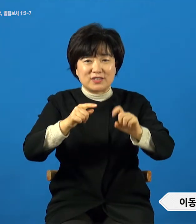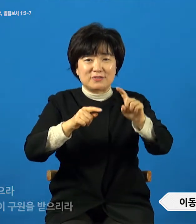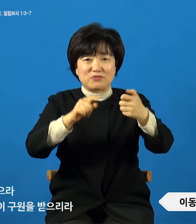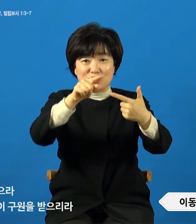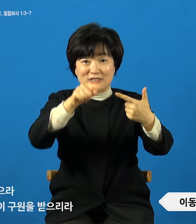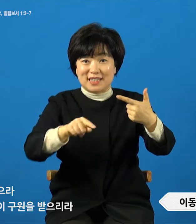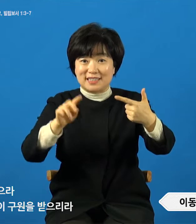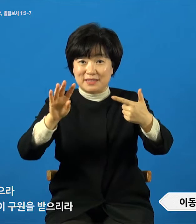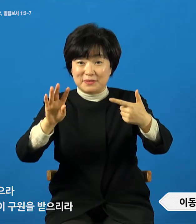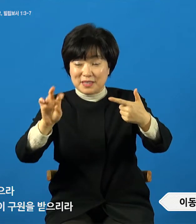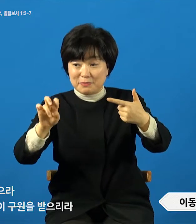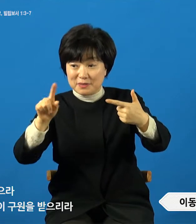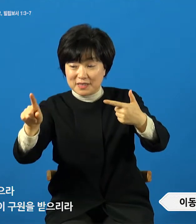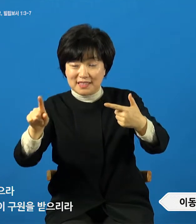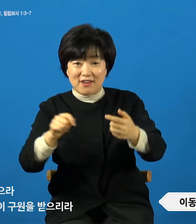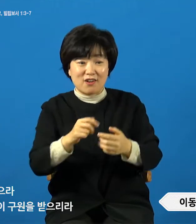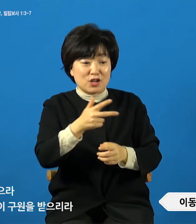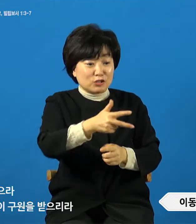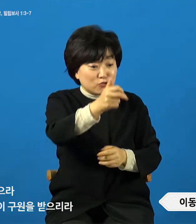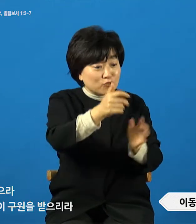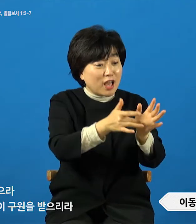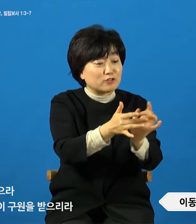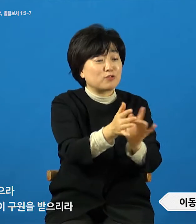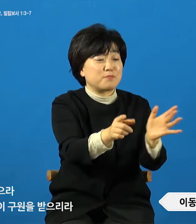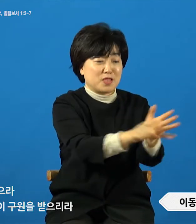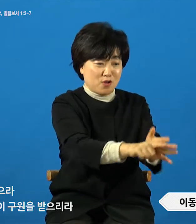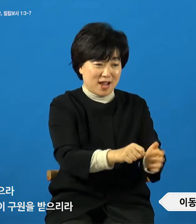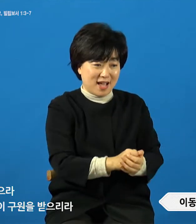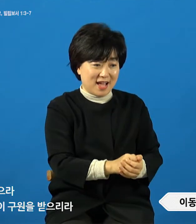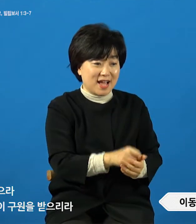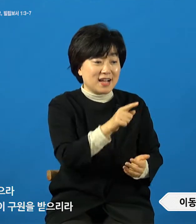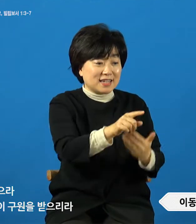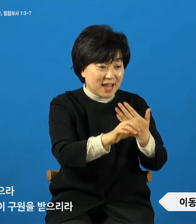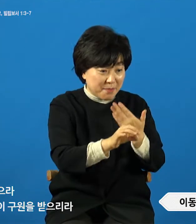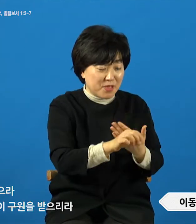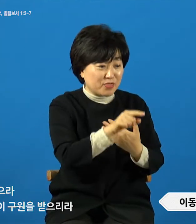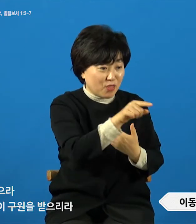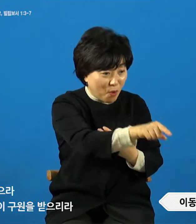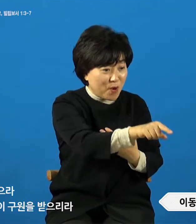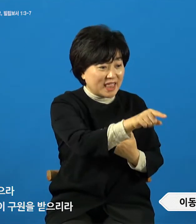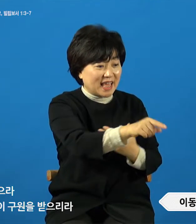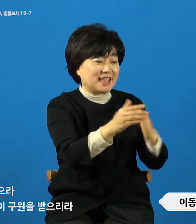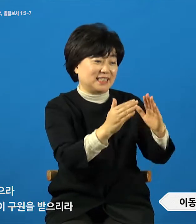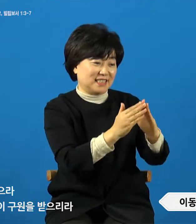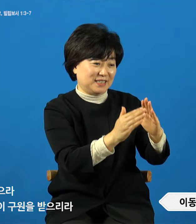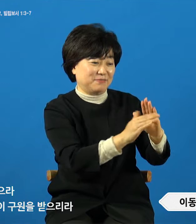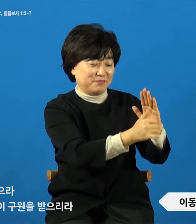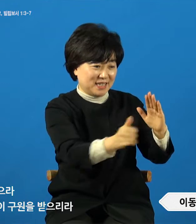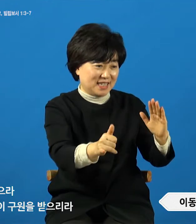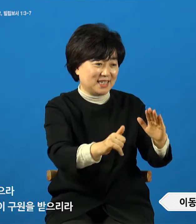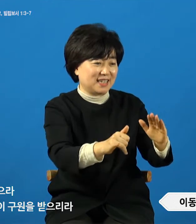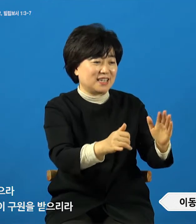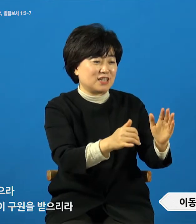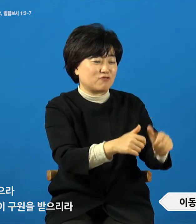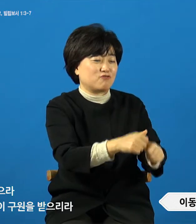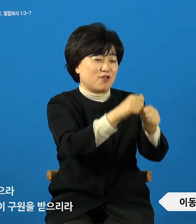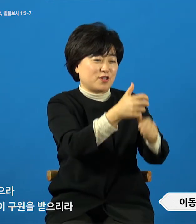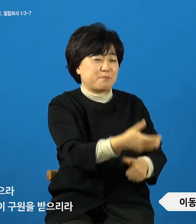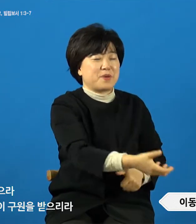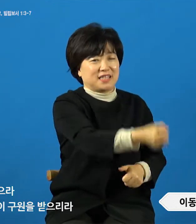뭐예요? 주 예수를 믿으라. 그리하면 너와 내 집이 구원을 받으리라.